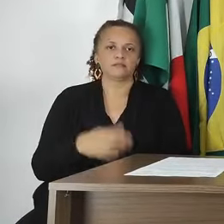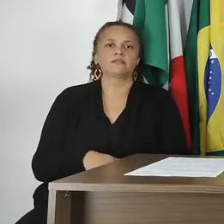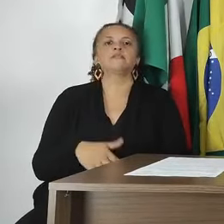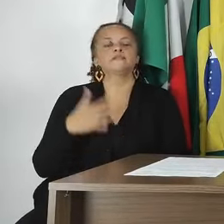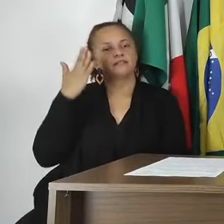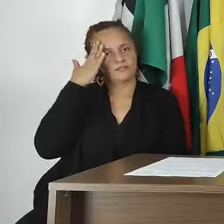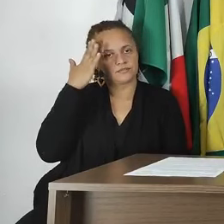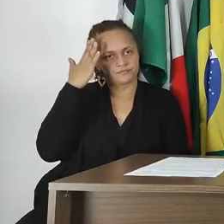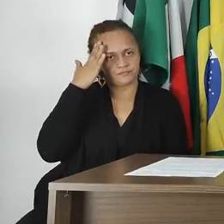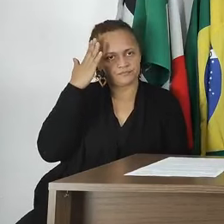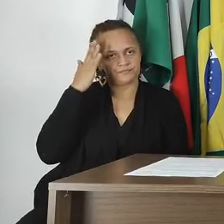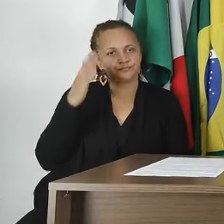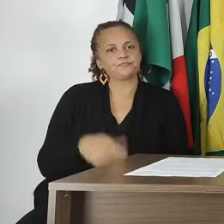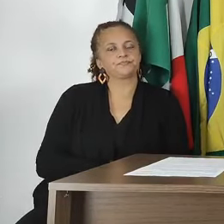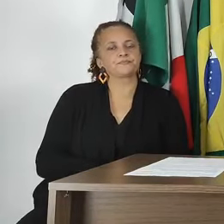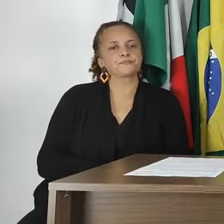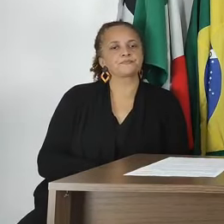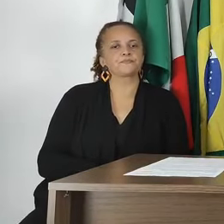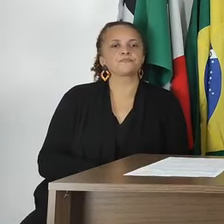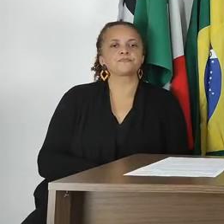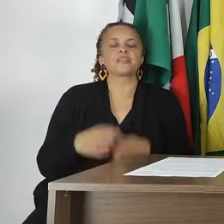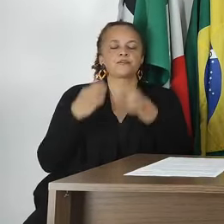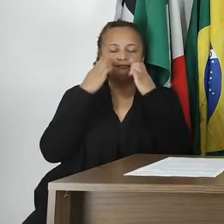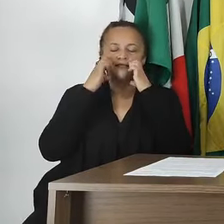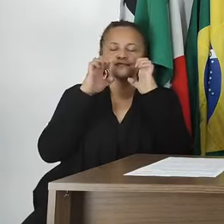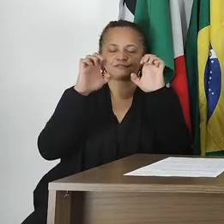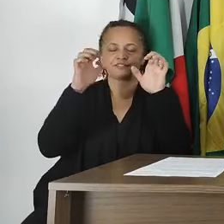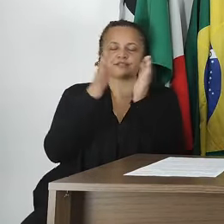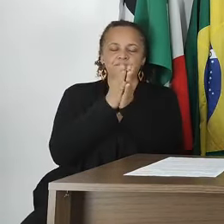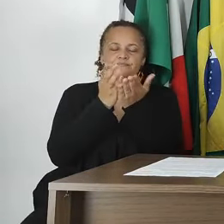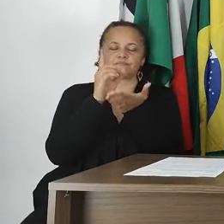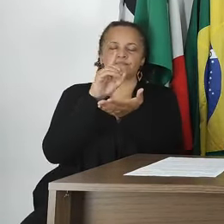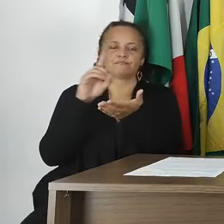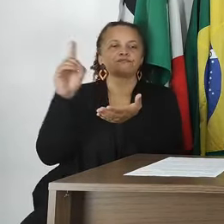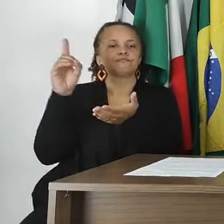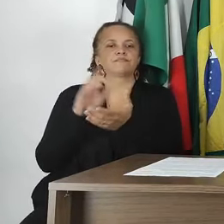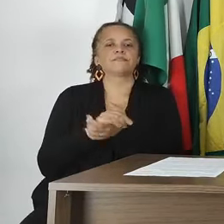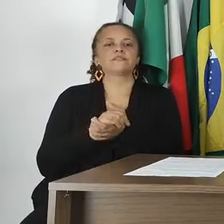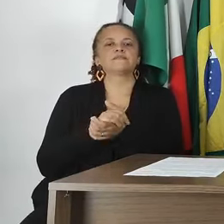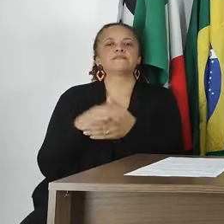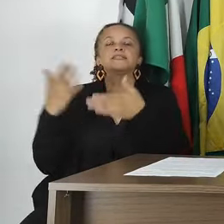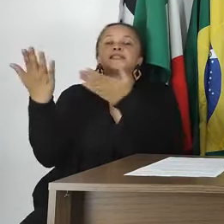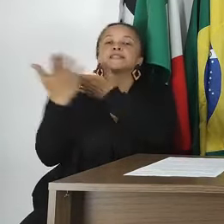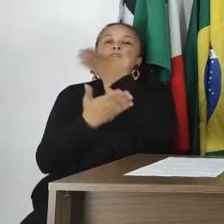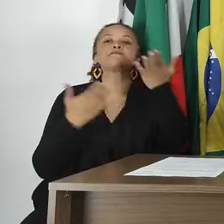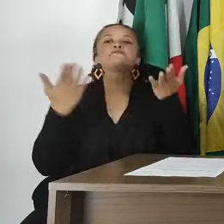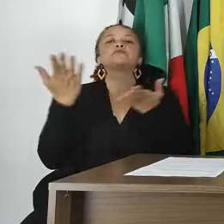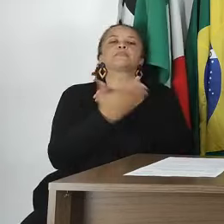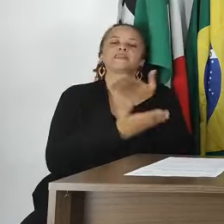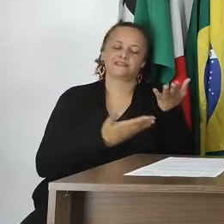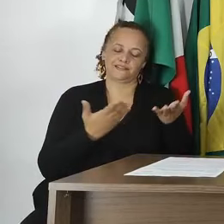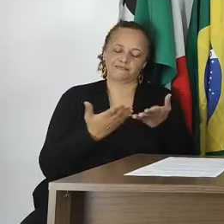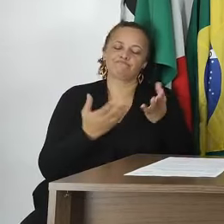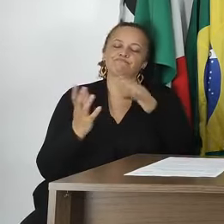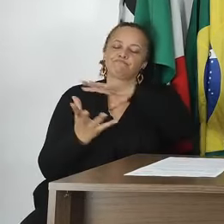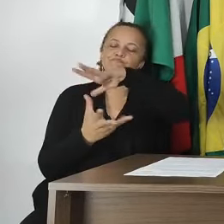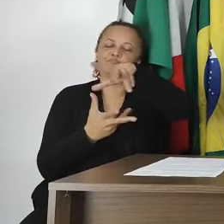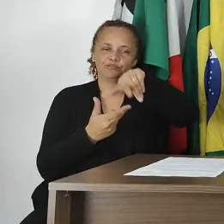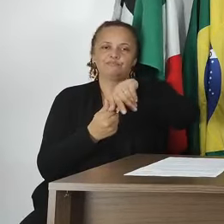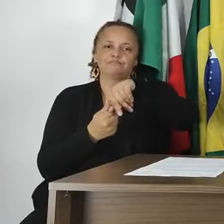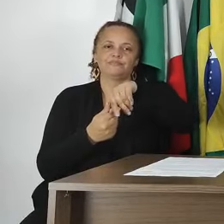certeza, o Evangelho de Cristo daria uma reviravolta nesse mundo, nesse